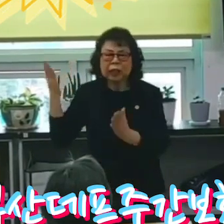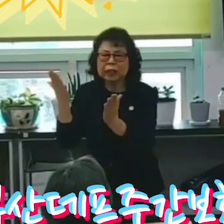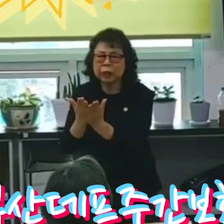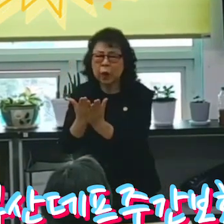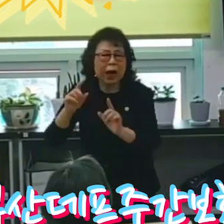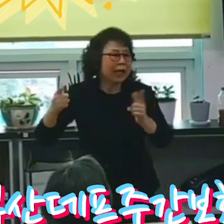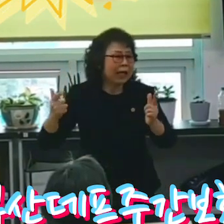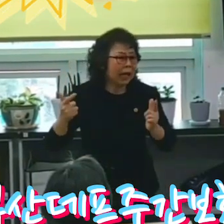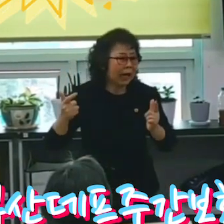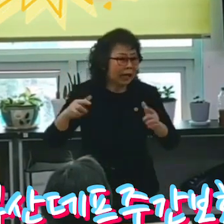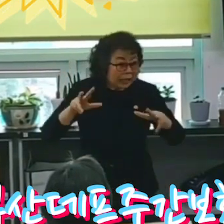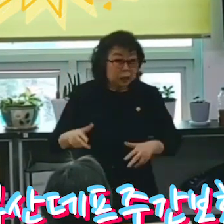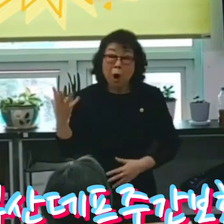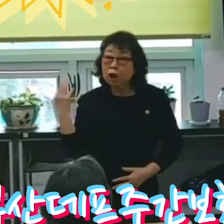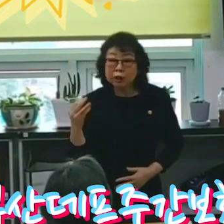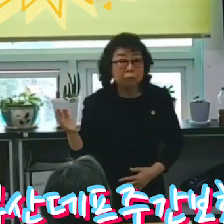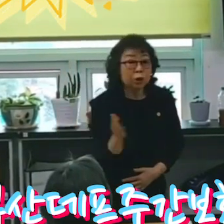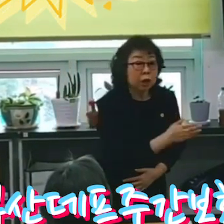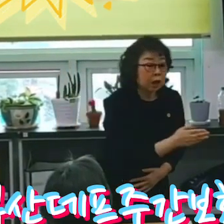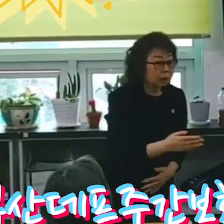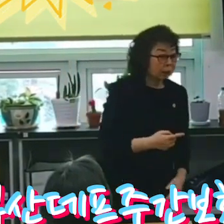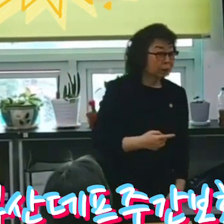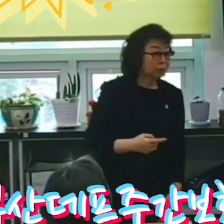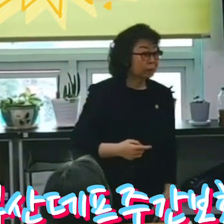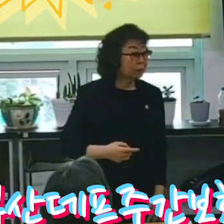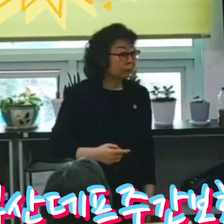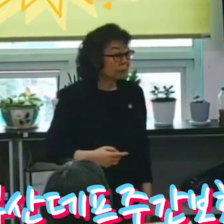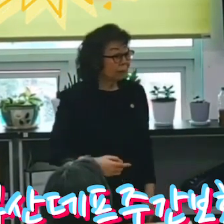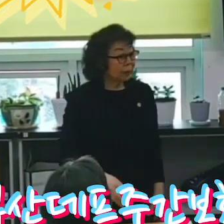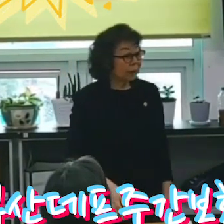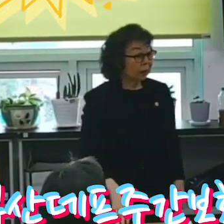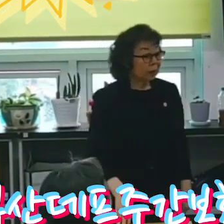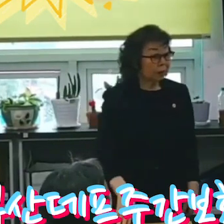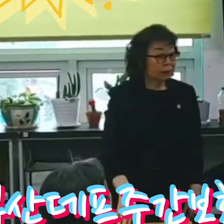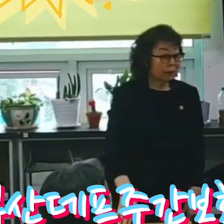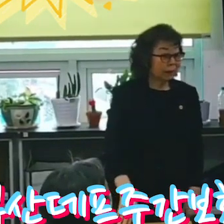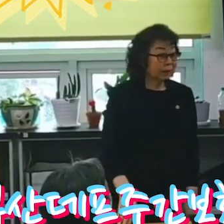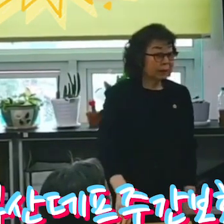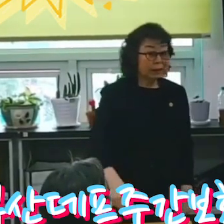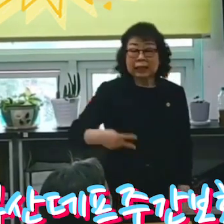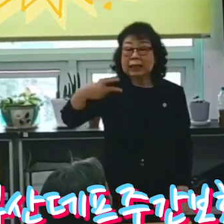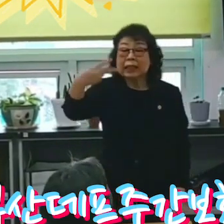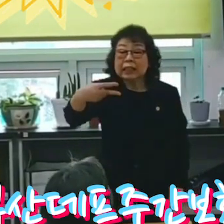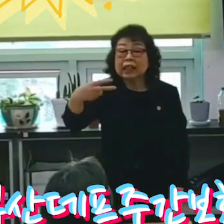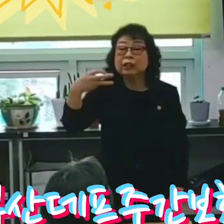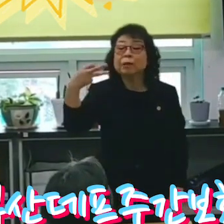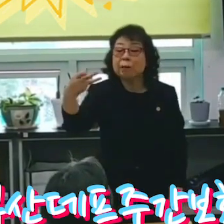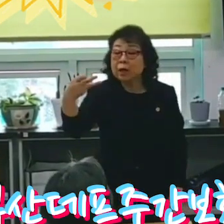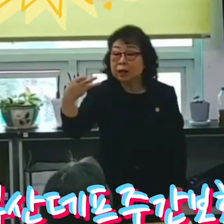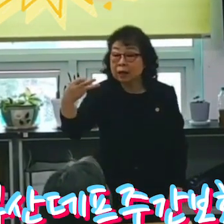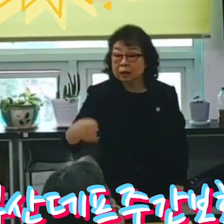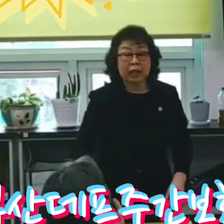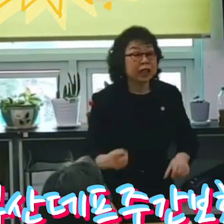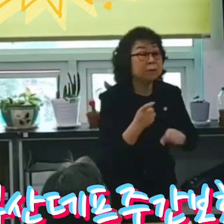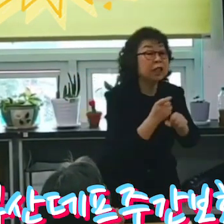됐어요. 근데 언제부터냐면 2013년